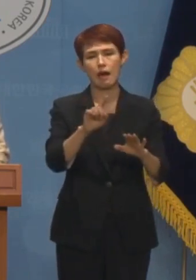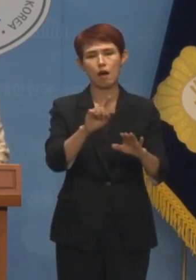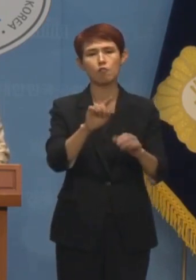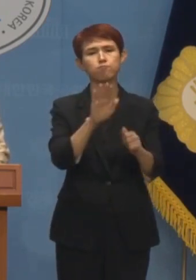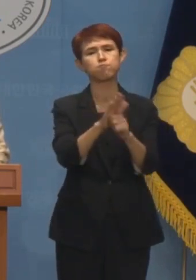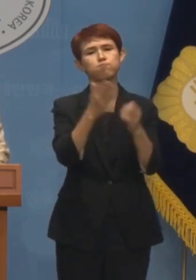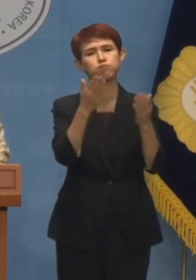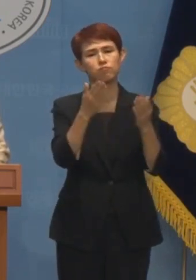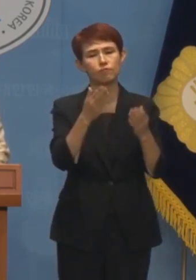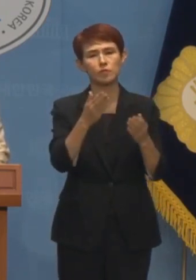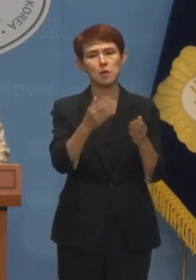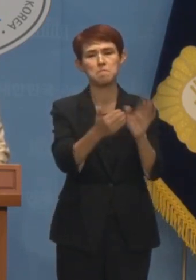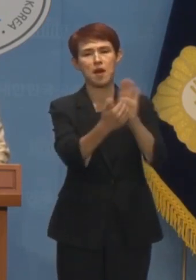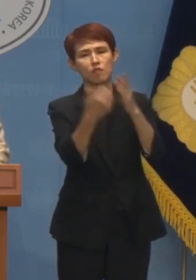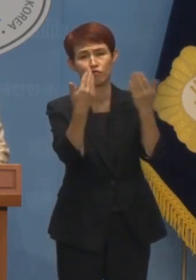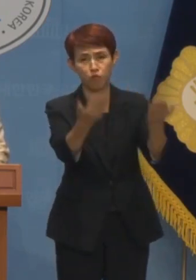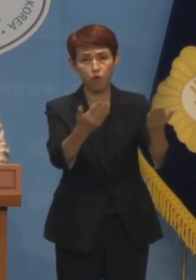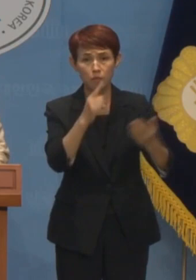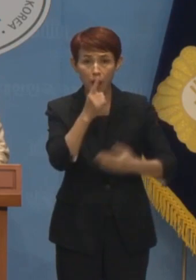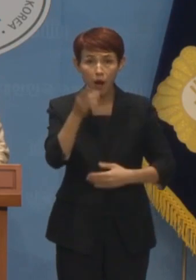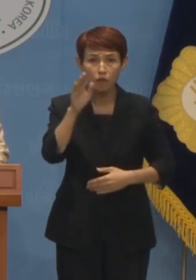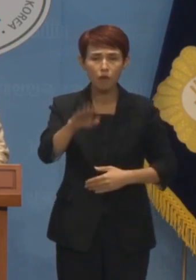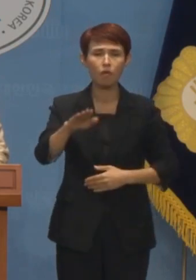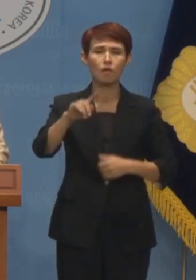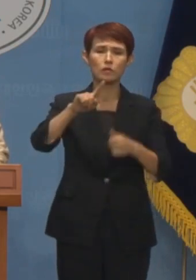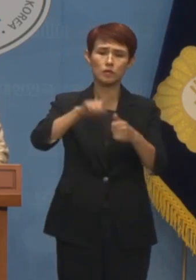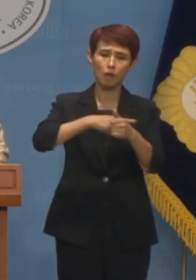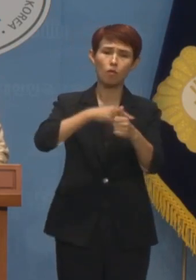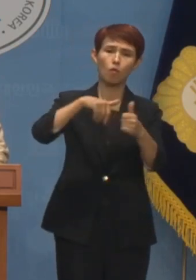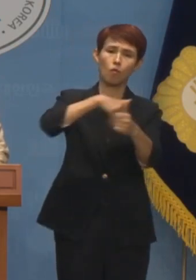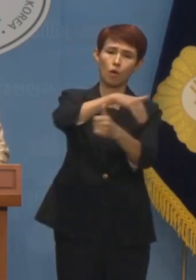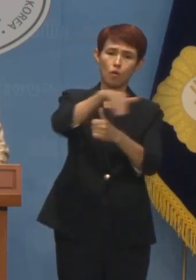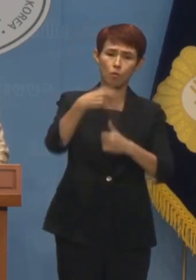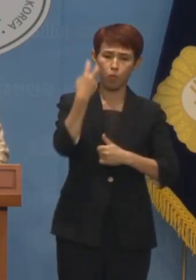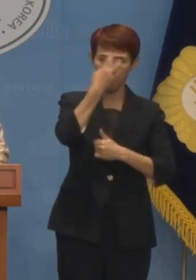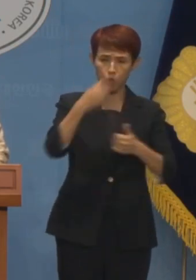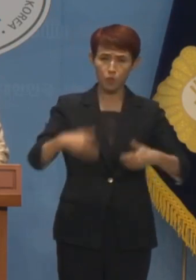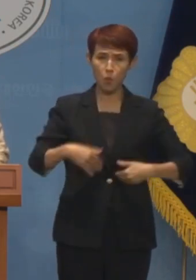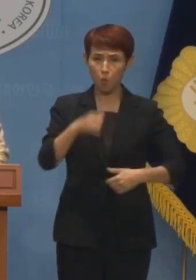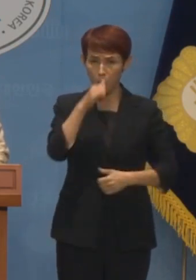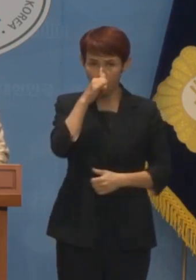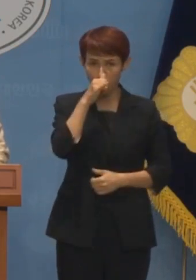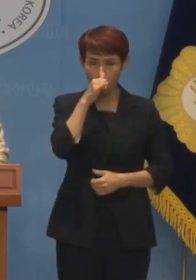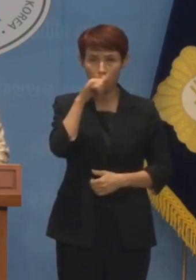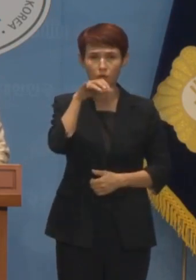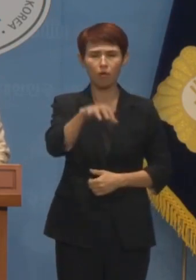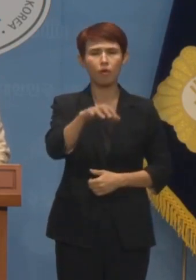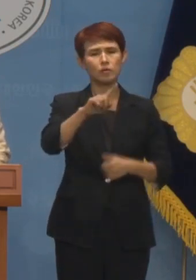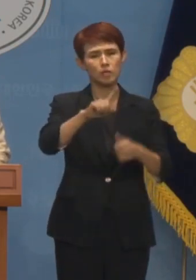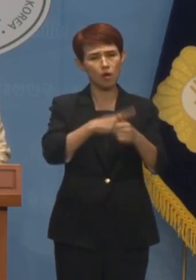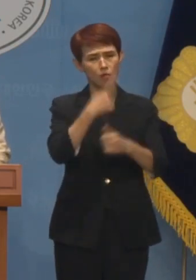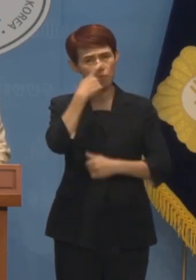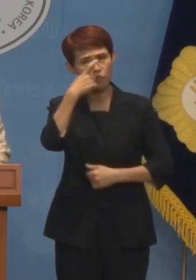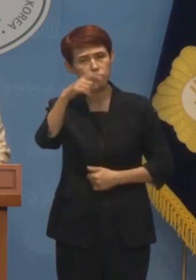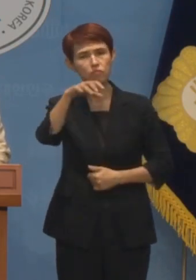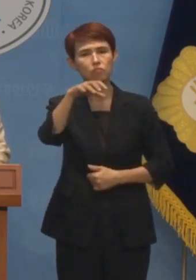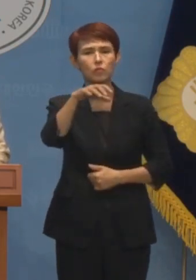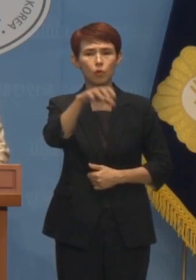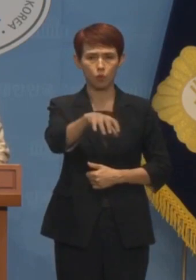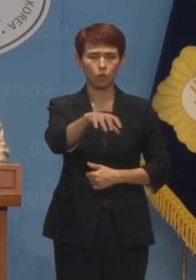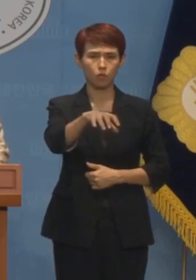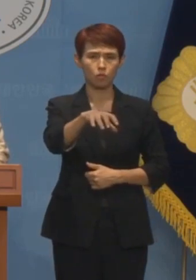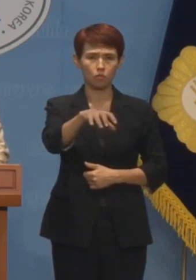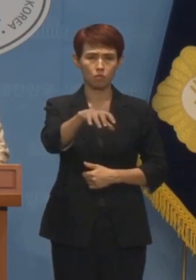결정을 내리고 자연환경을 보존해야 하는 환경부가 천혜의 자연 경관과 희귀